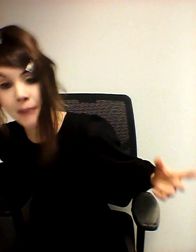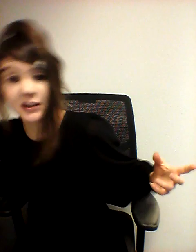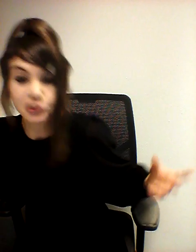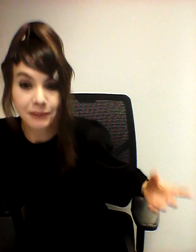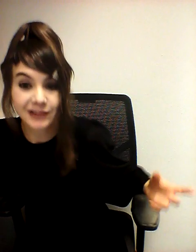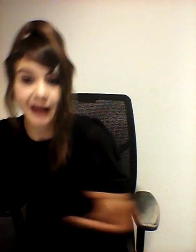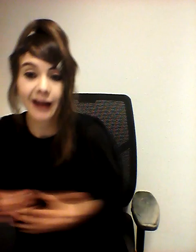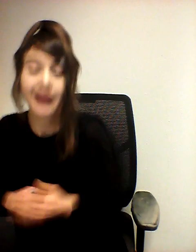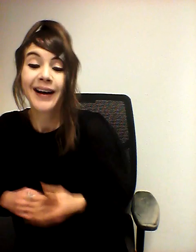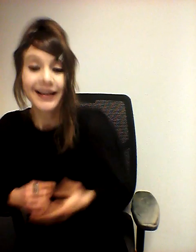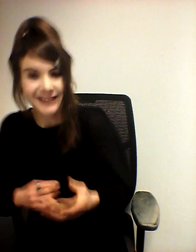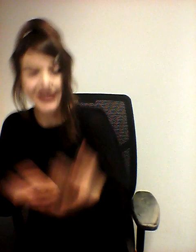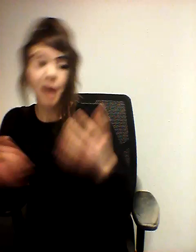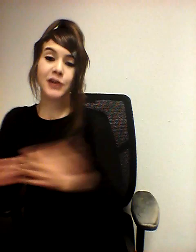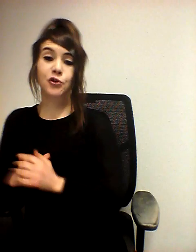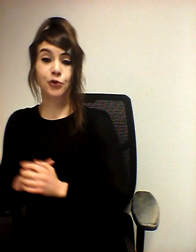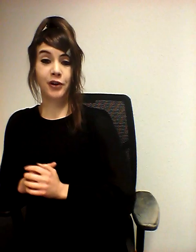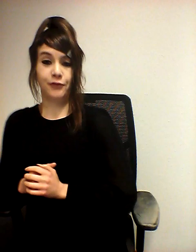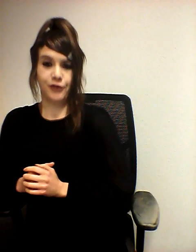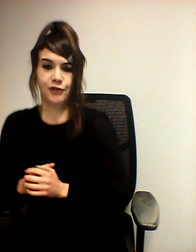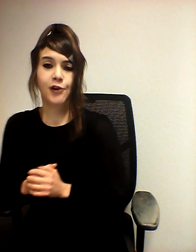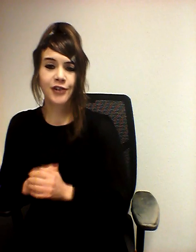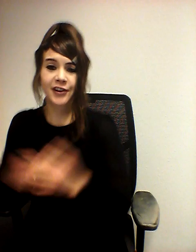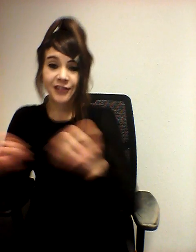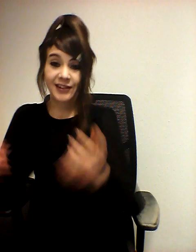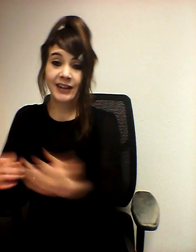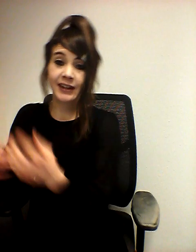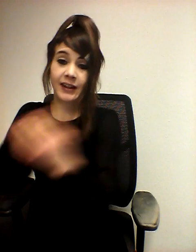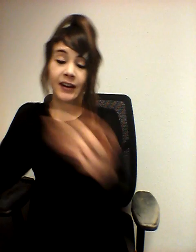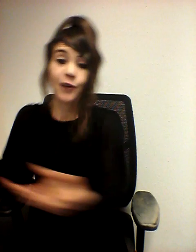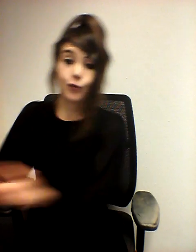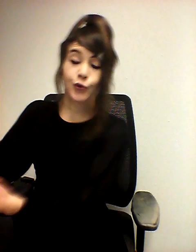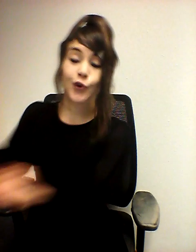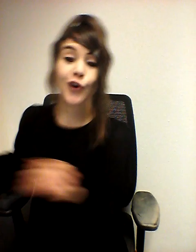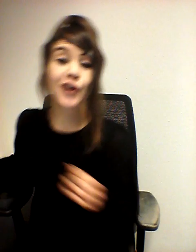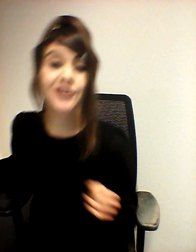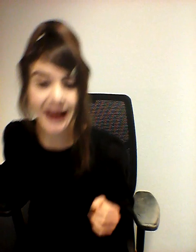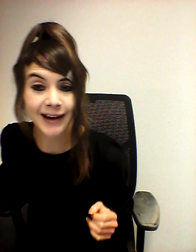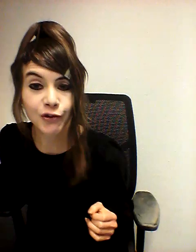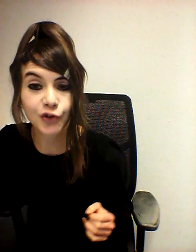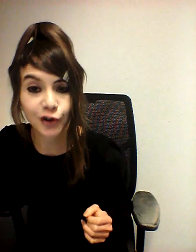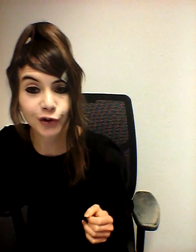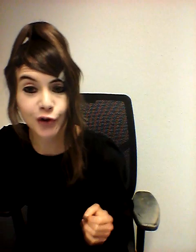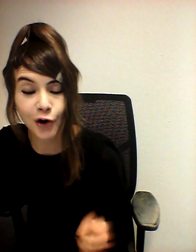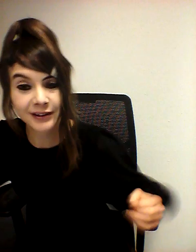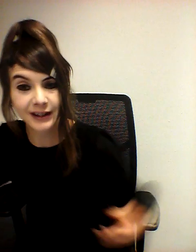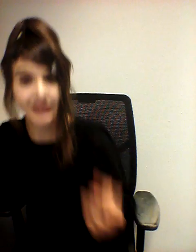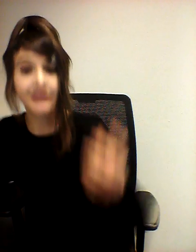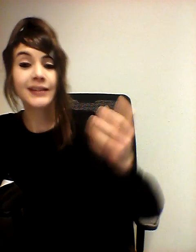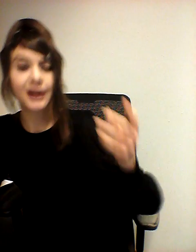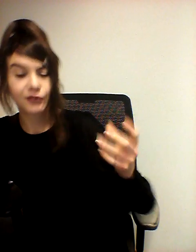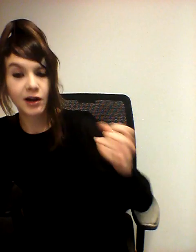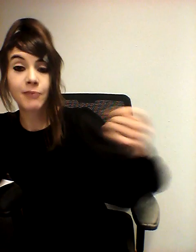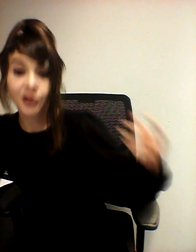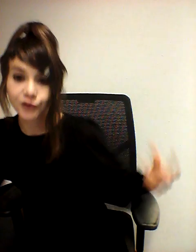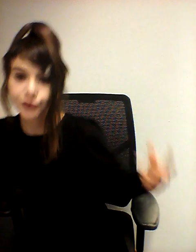die spiercellen die aminozuren voor nodig, die nooit aan zullen komen in jouw darmwand,